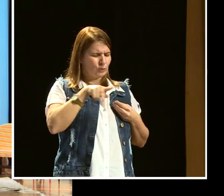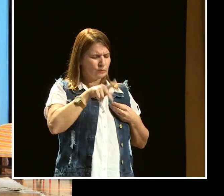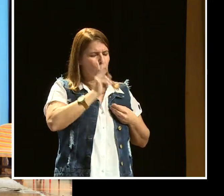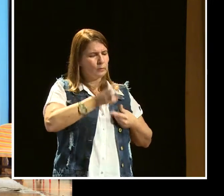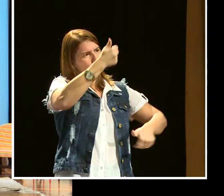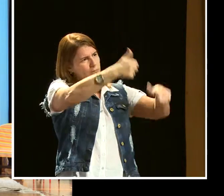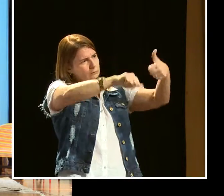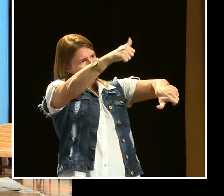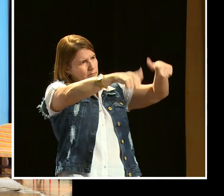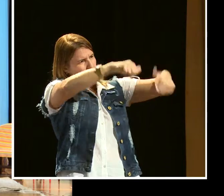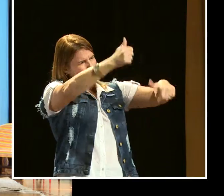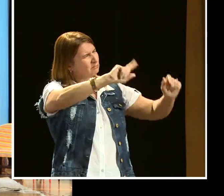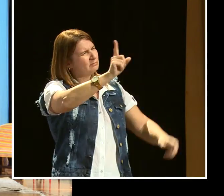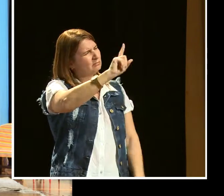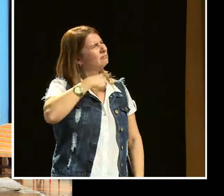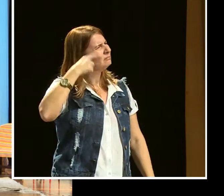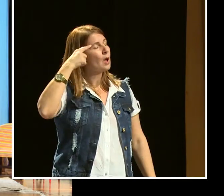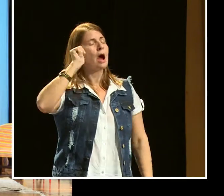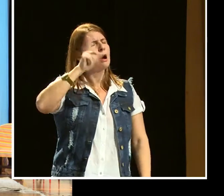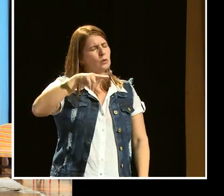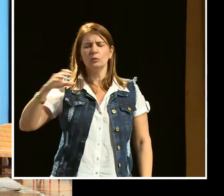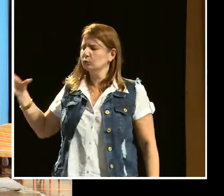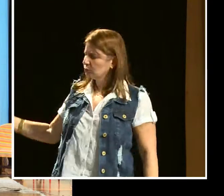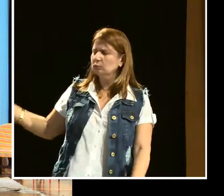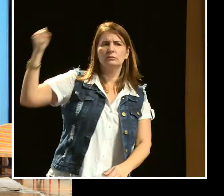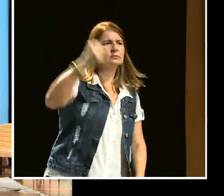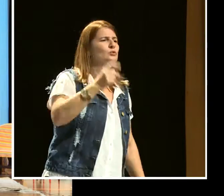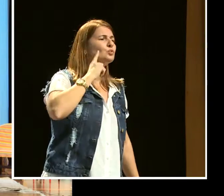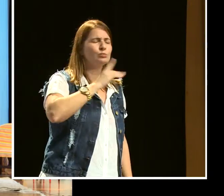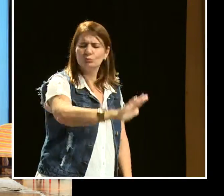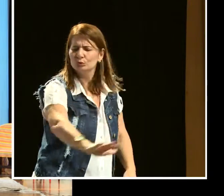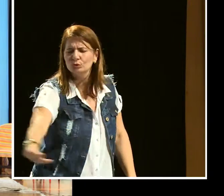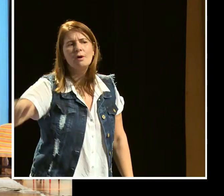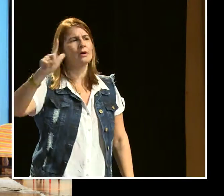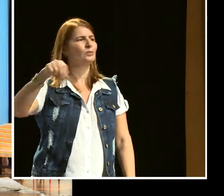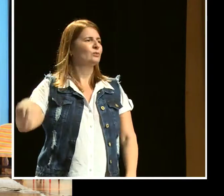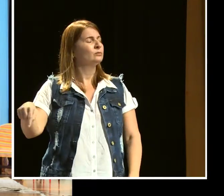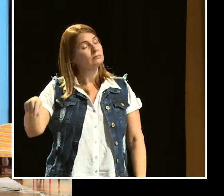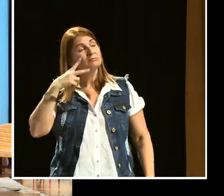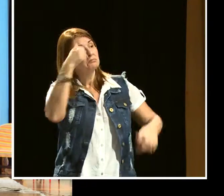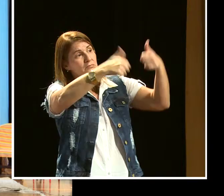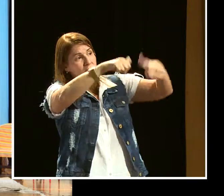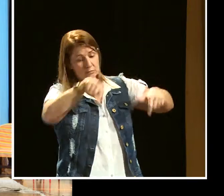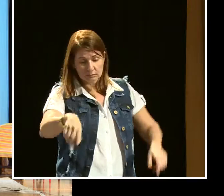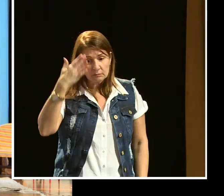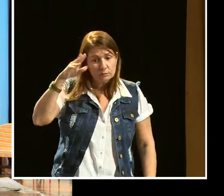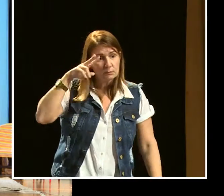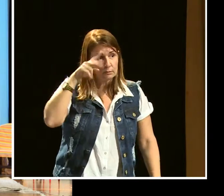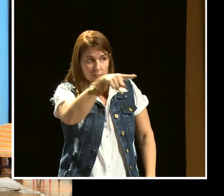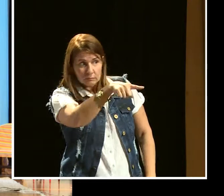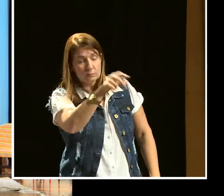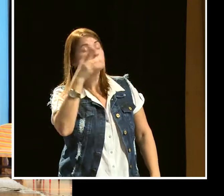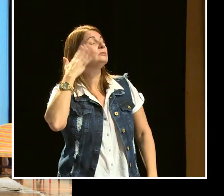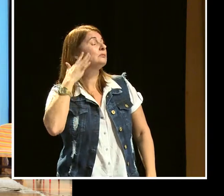que nós íamos fazendo, e nós íamos avaliando também esses alunos, trazendo alunos surdos, para que